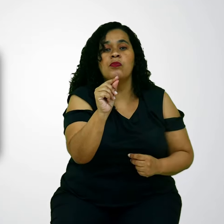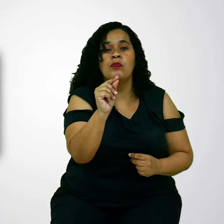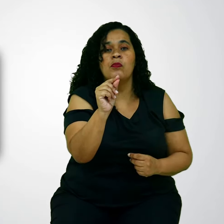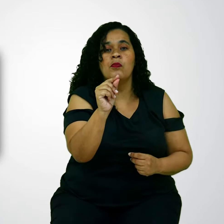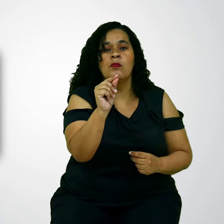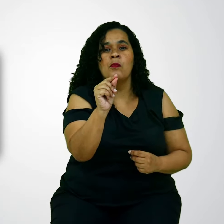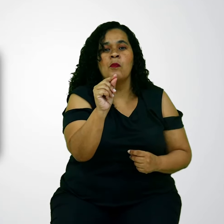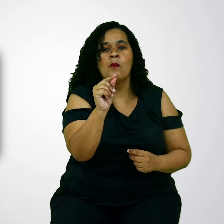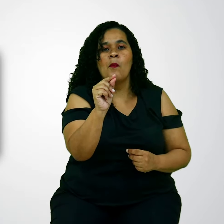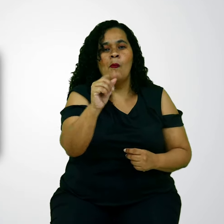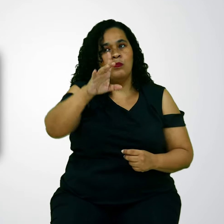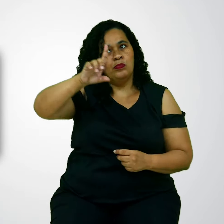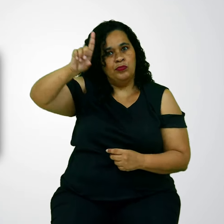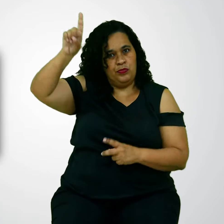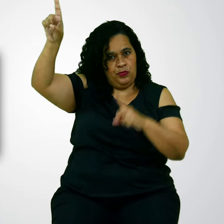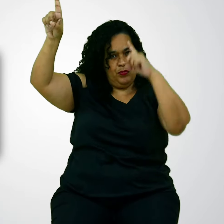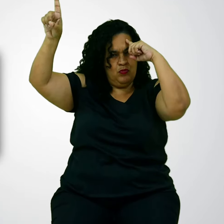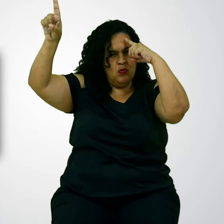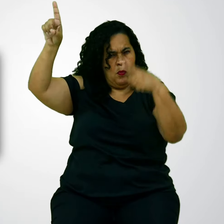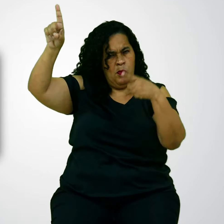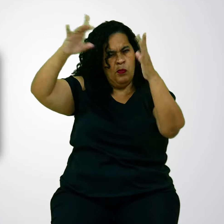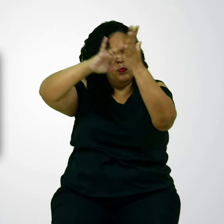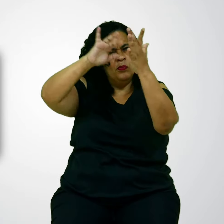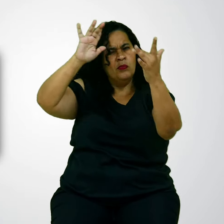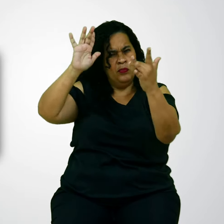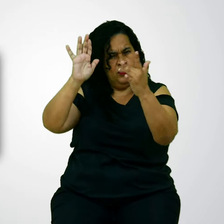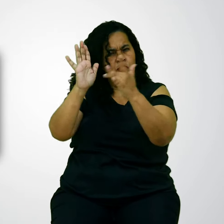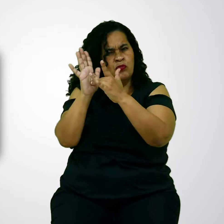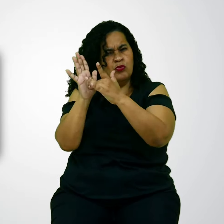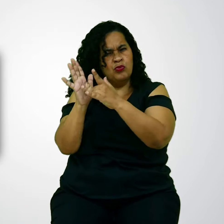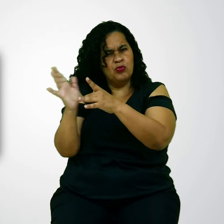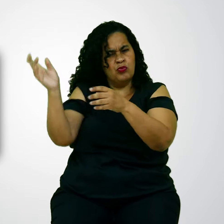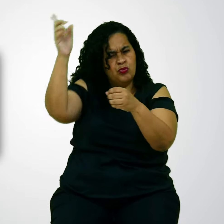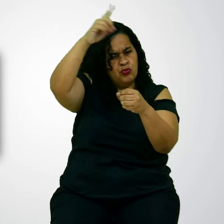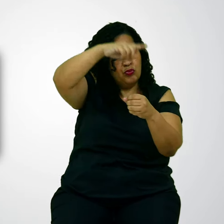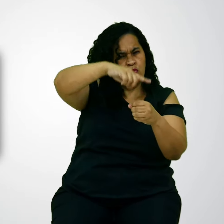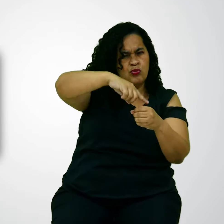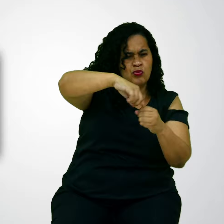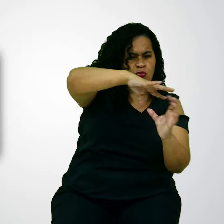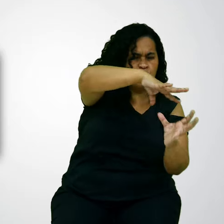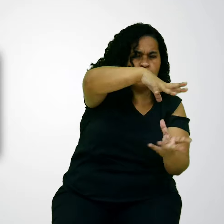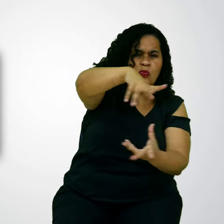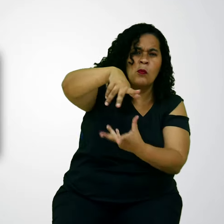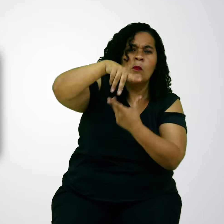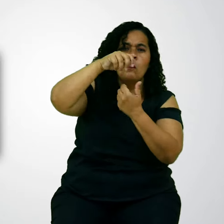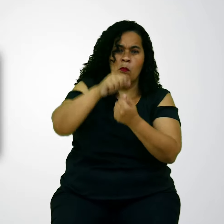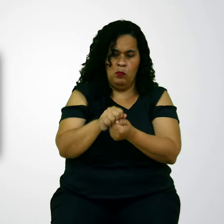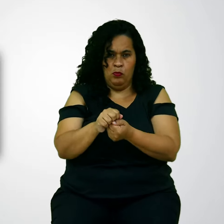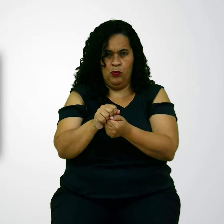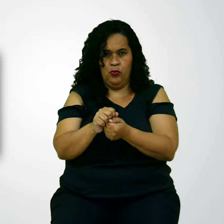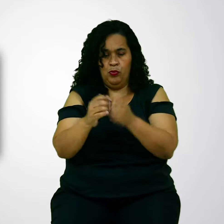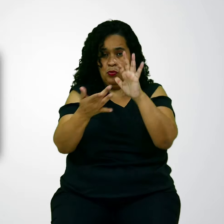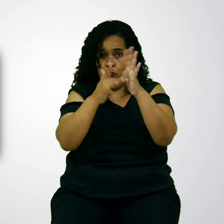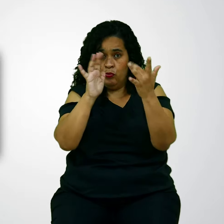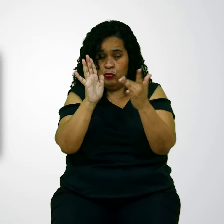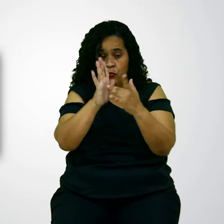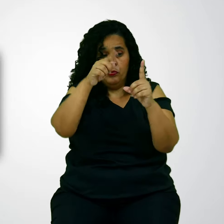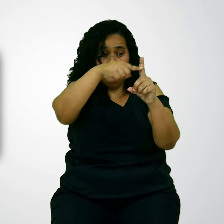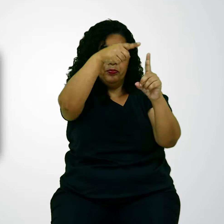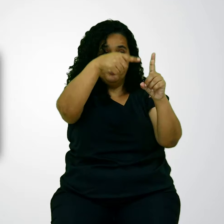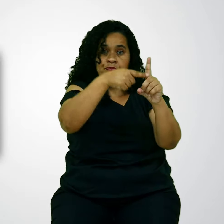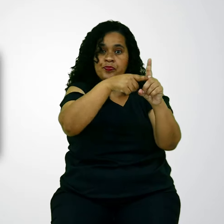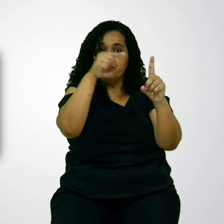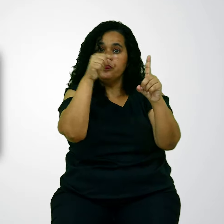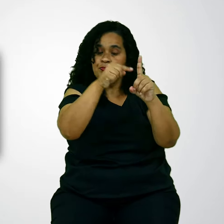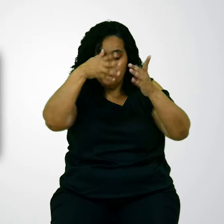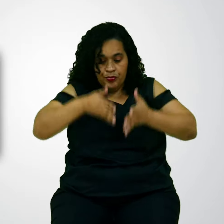manda Jesus Cristo. Chegando então à plenitude dos tempos, Jesus nasce e Jesus inaugura com o seu